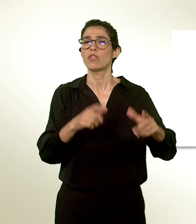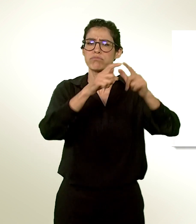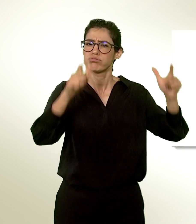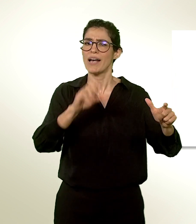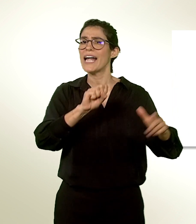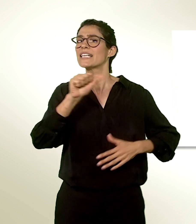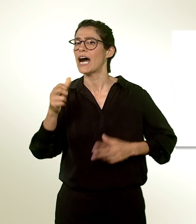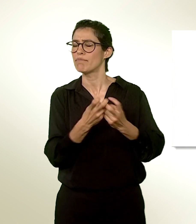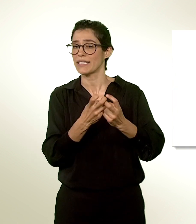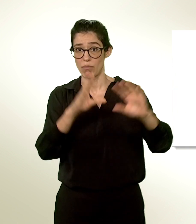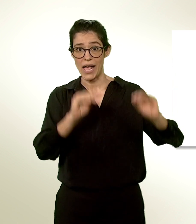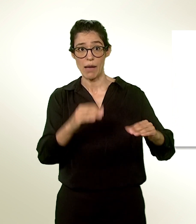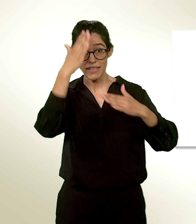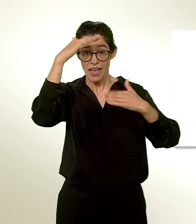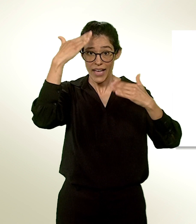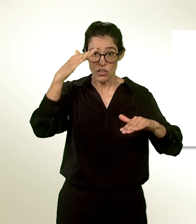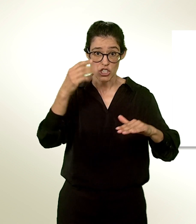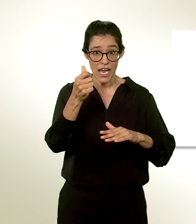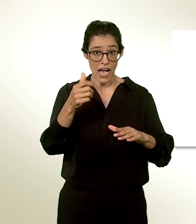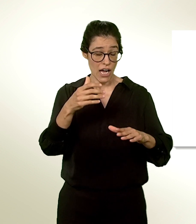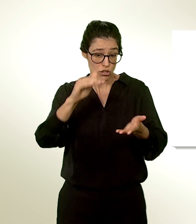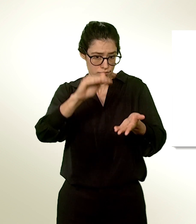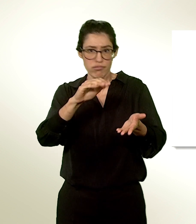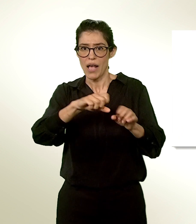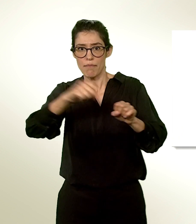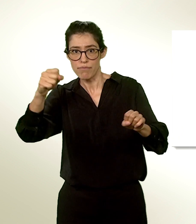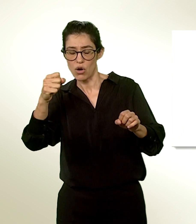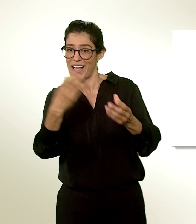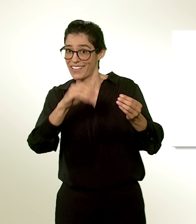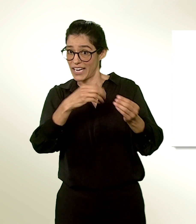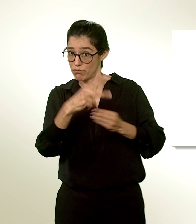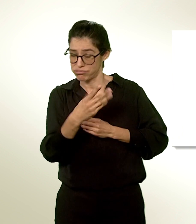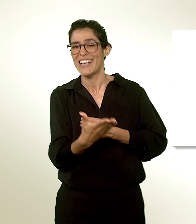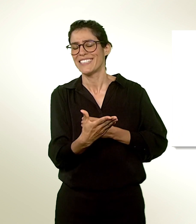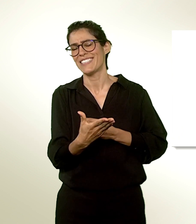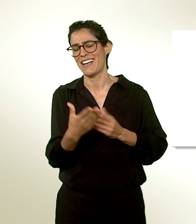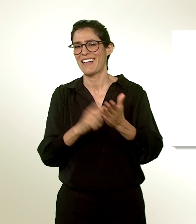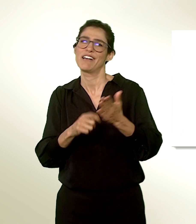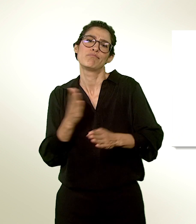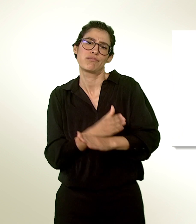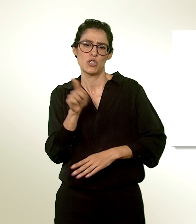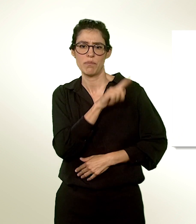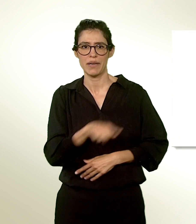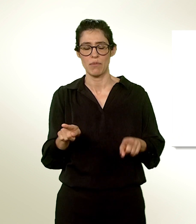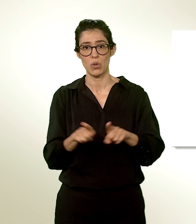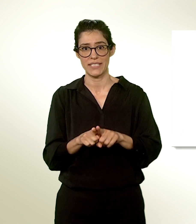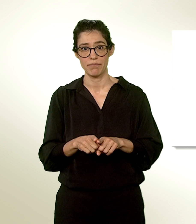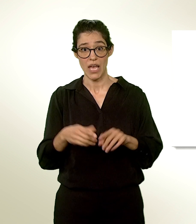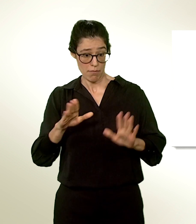morales, telles que les sociétés anonymes. L'obligation de tenir une comptabilité et l'échange automatique de renseignements garantissent que leurs revenus